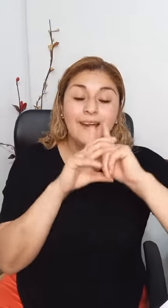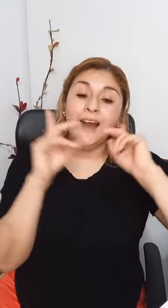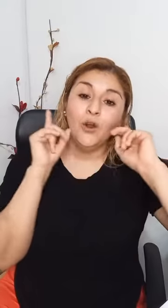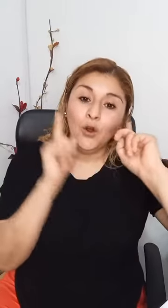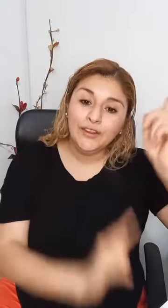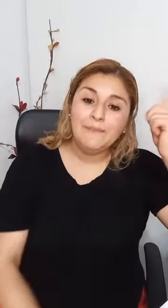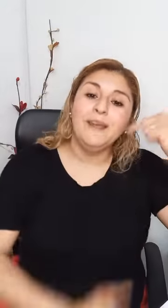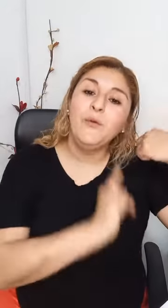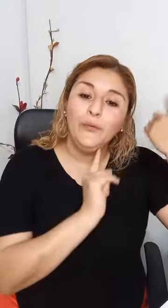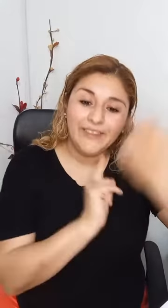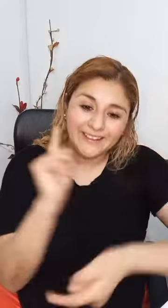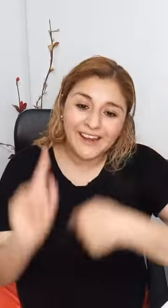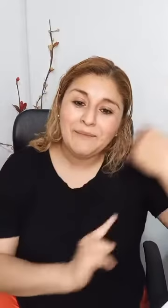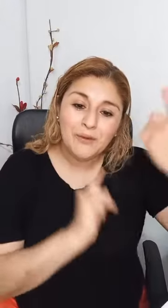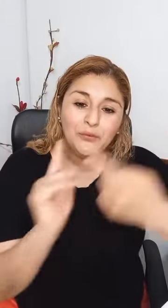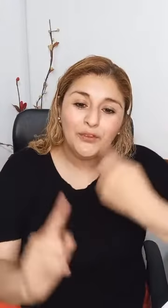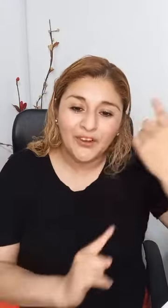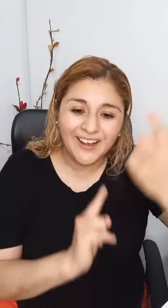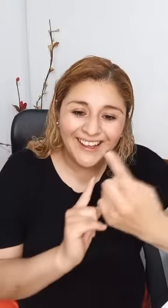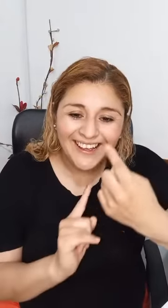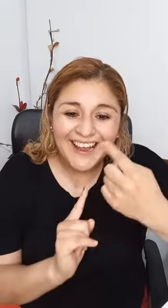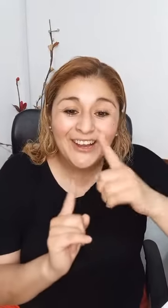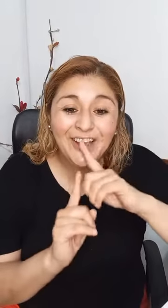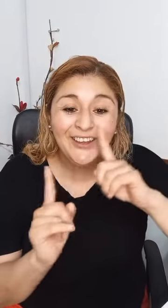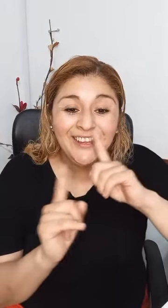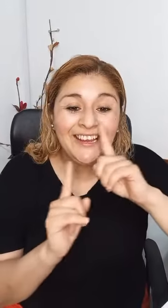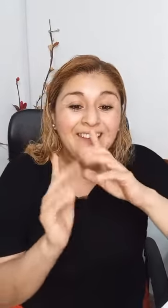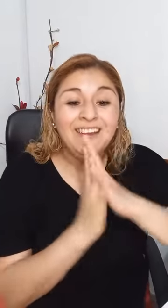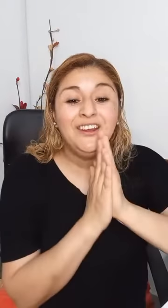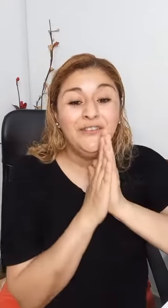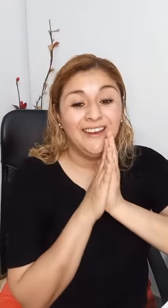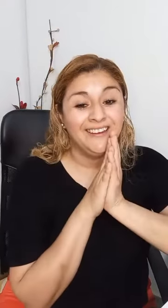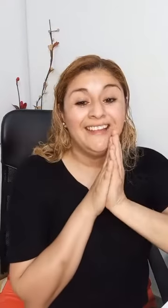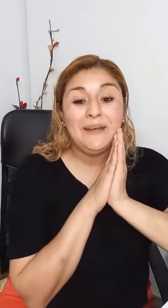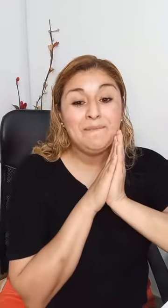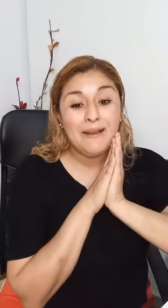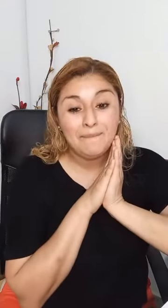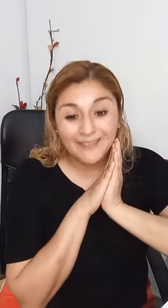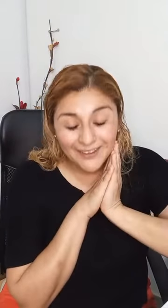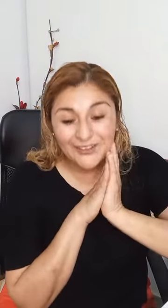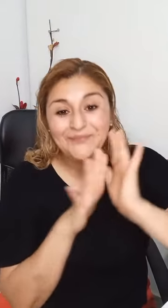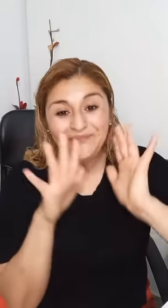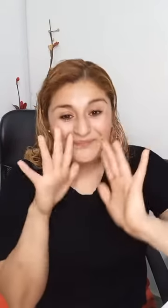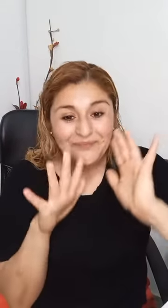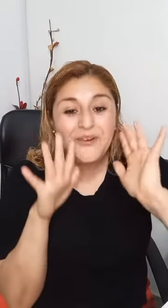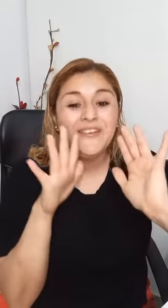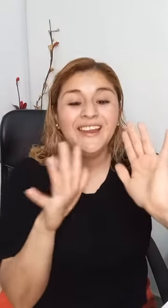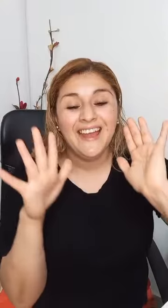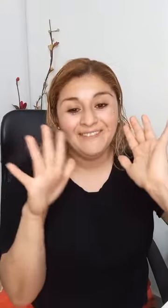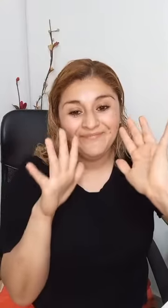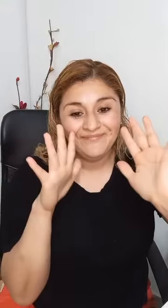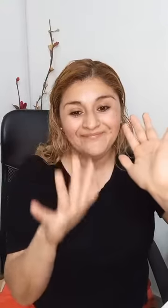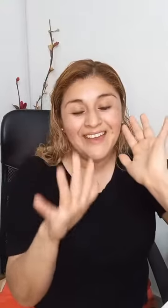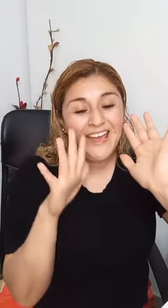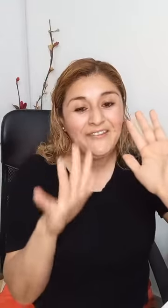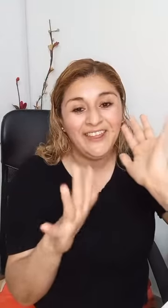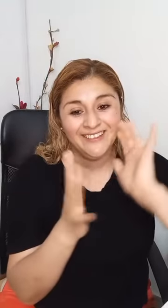y hago otra pregunta, te repregunto, los que no tienen la Biblia no ven, andan palpando. Muy bien,